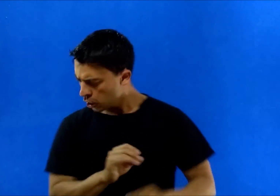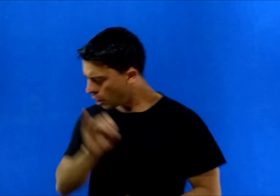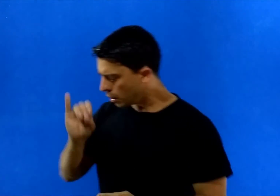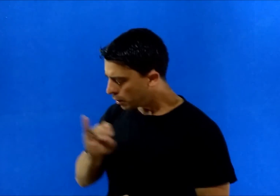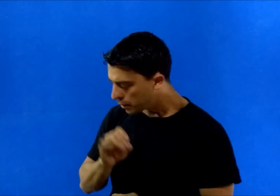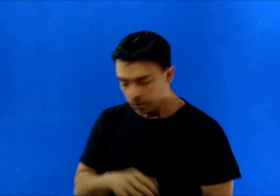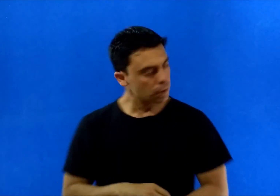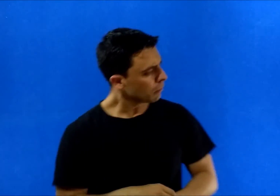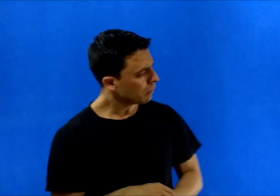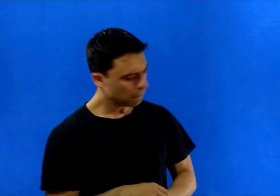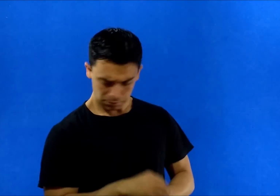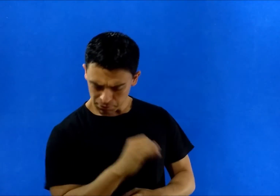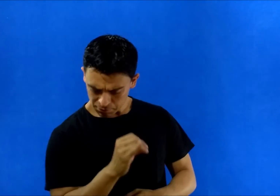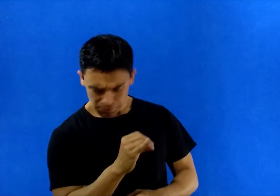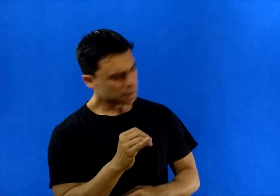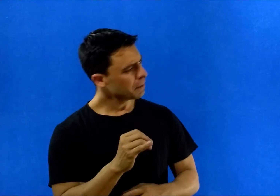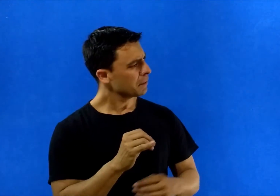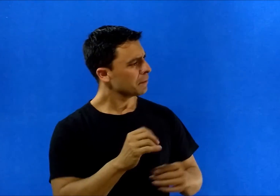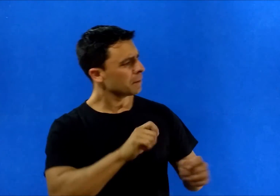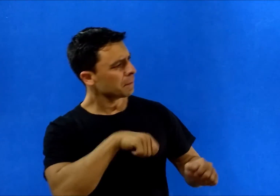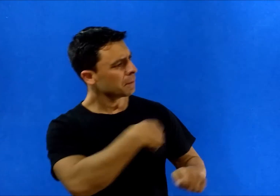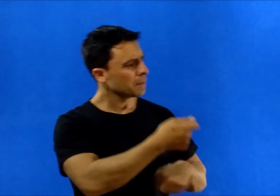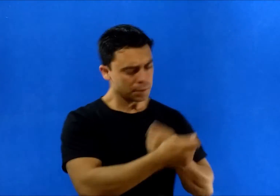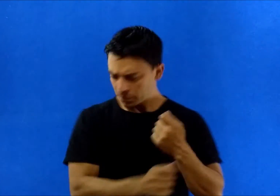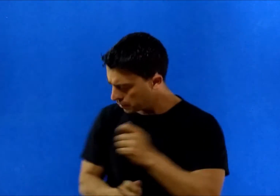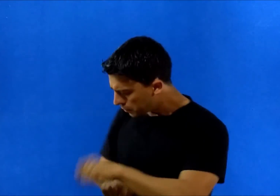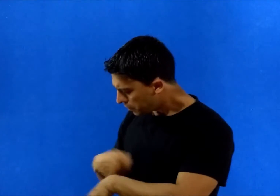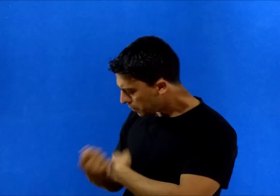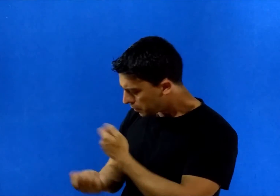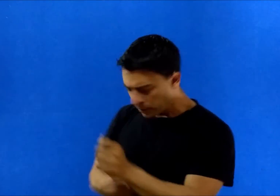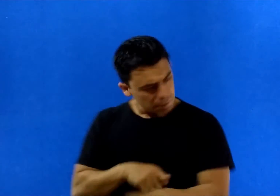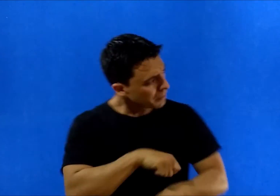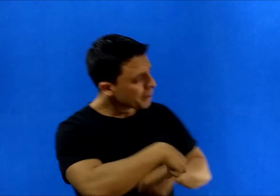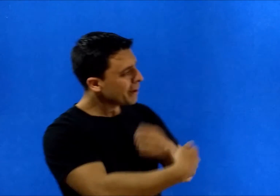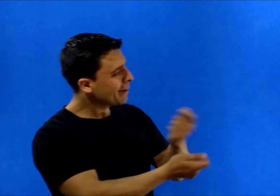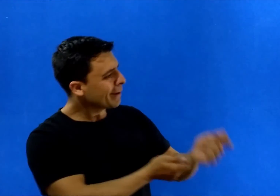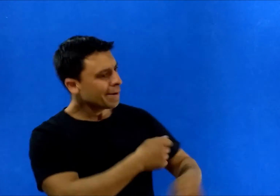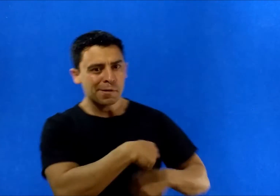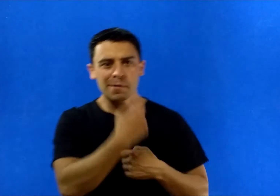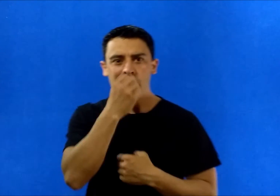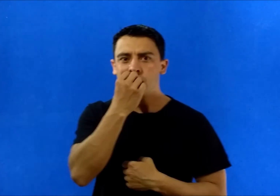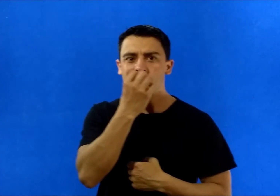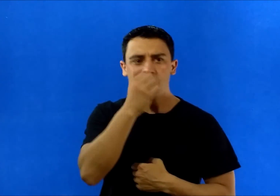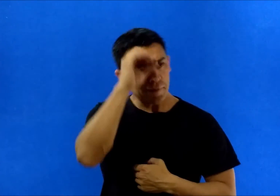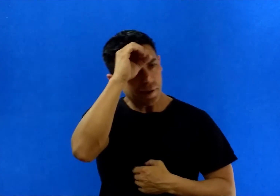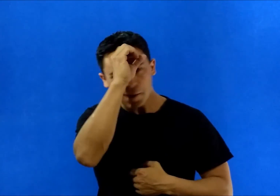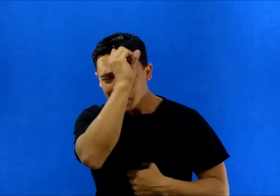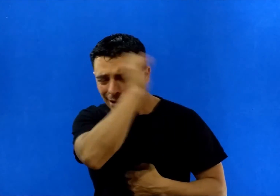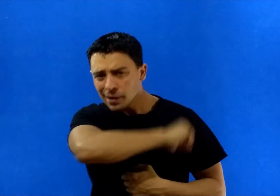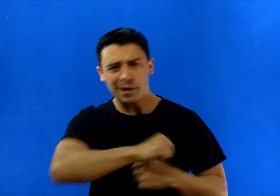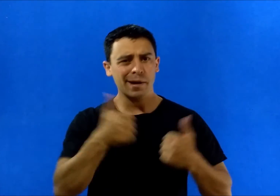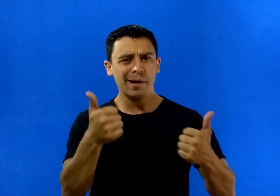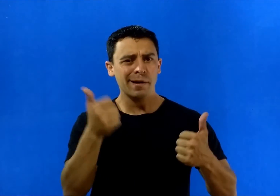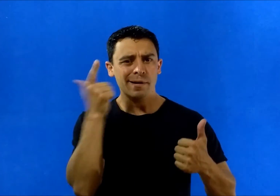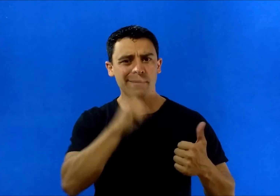surdo faz o sinal de U, ele faz o sinal de U e vai fazendo sinais. Eles vão conversando por meio de sinais. Isso é bom, ele